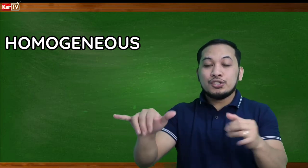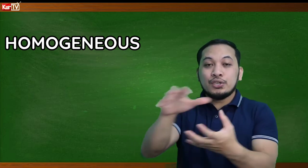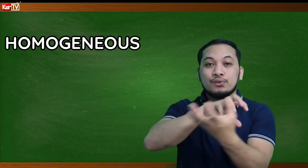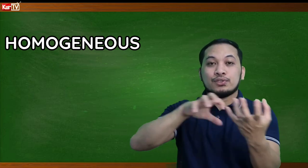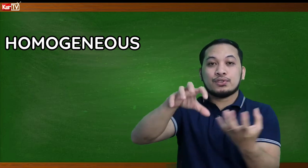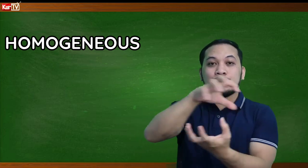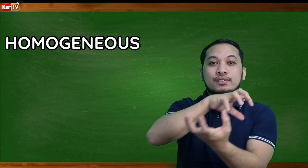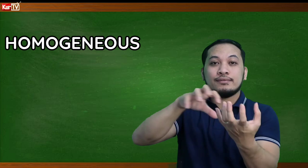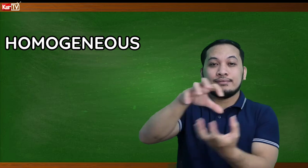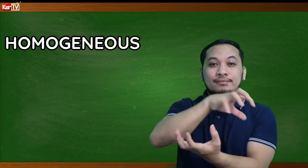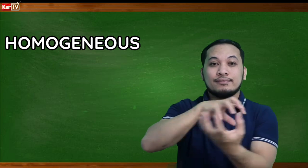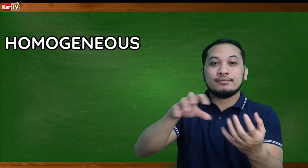Homogeneous.